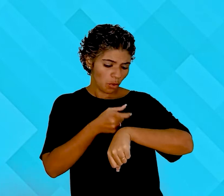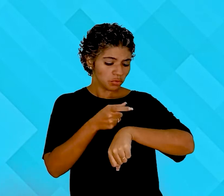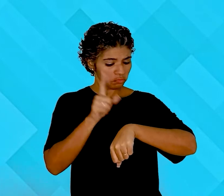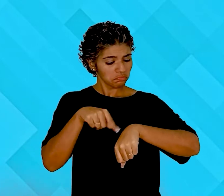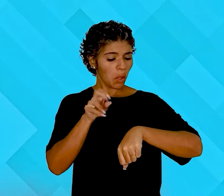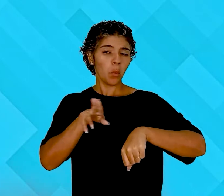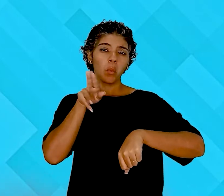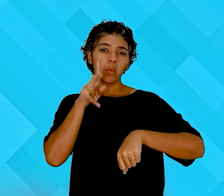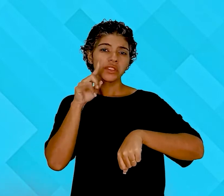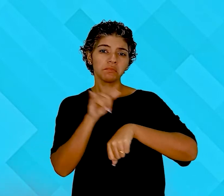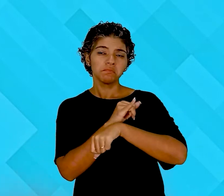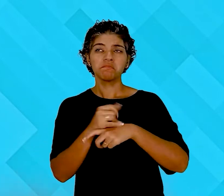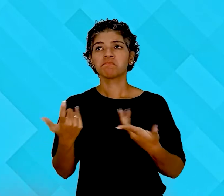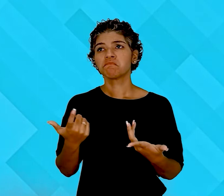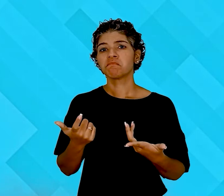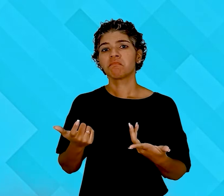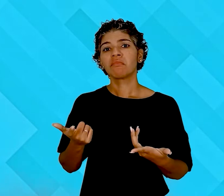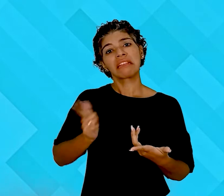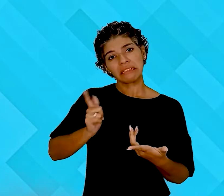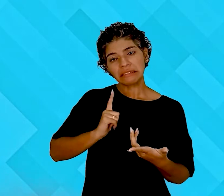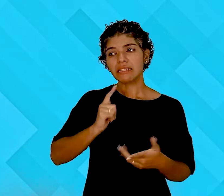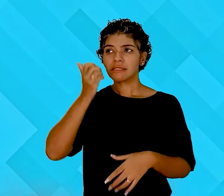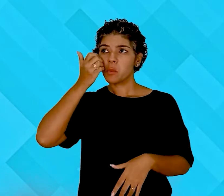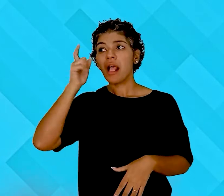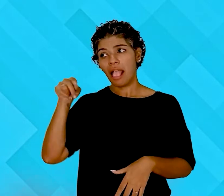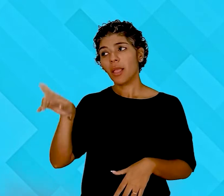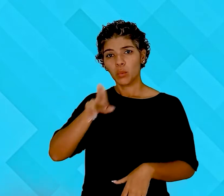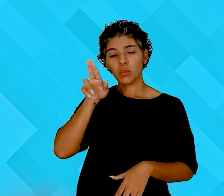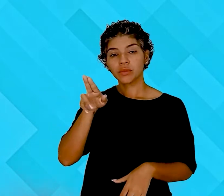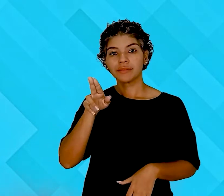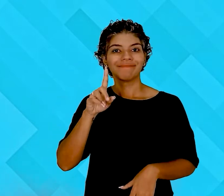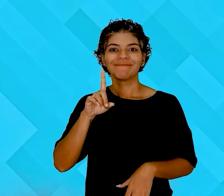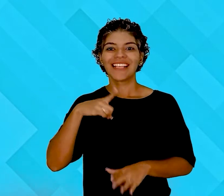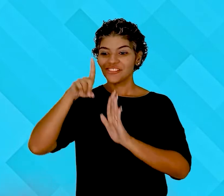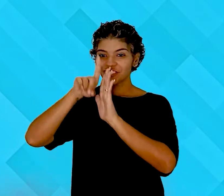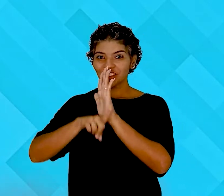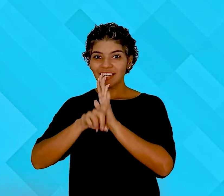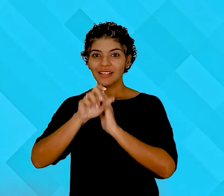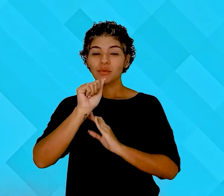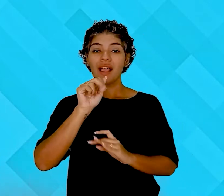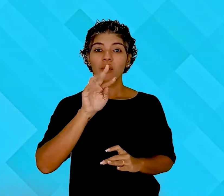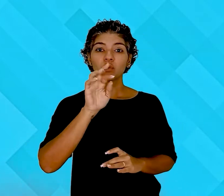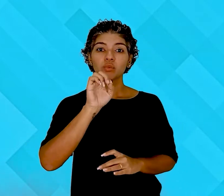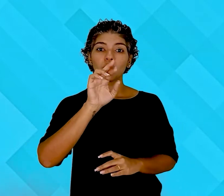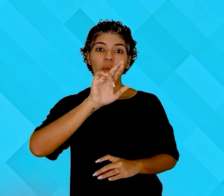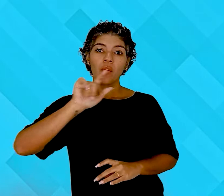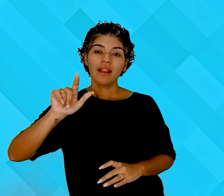industrial. Não, o direito autoral, ele vai cuidar dos chamados bens do espírito. Por que eu estou trazendo essa questão do direito